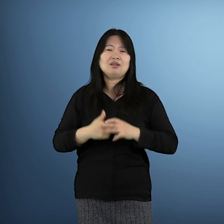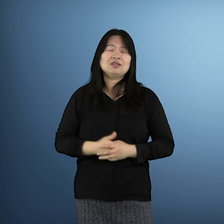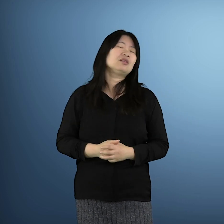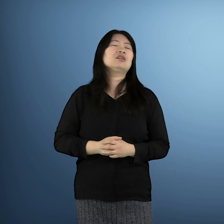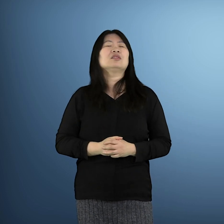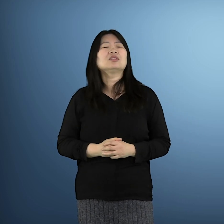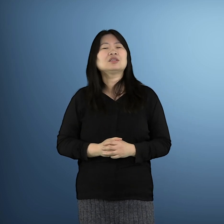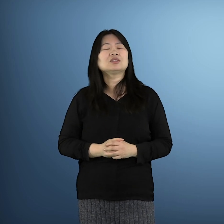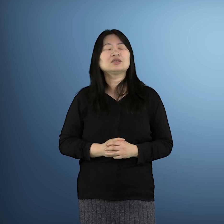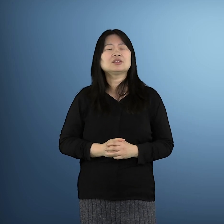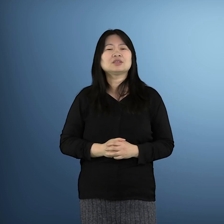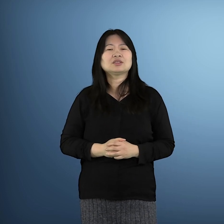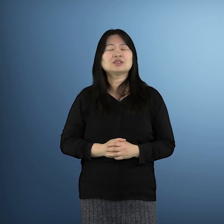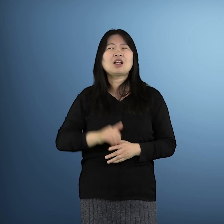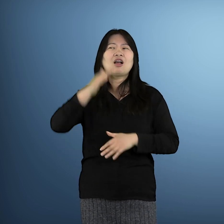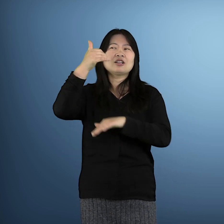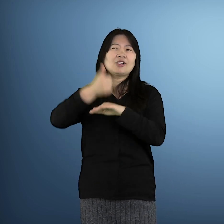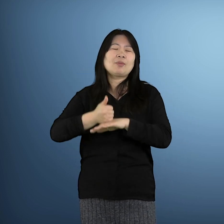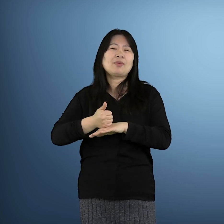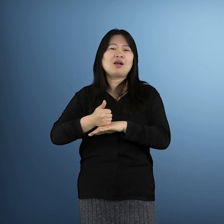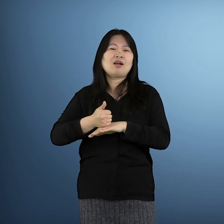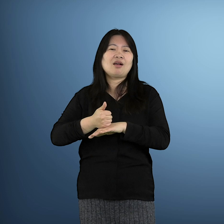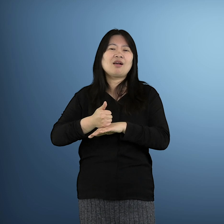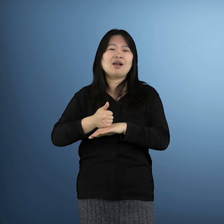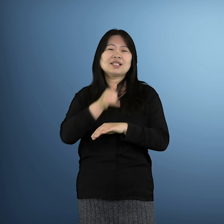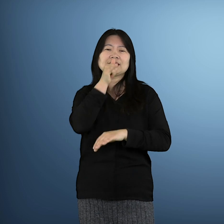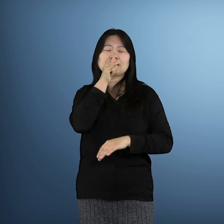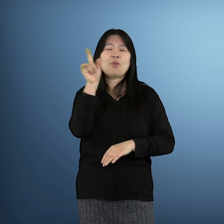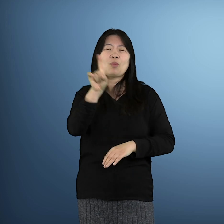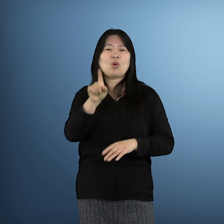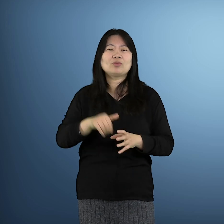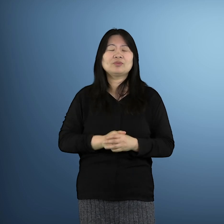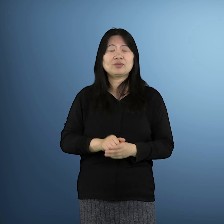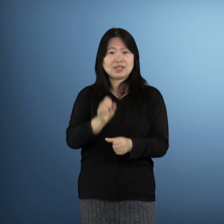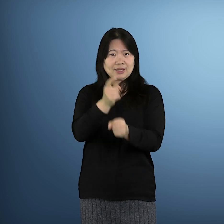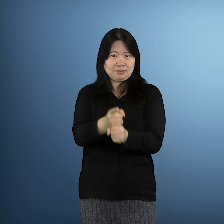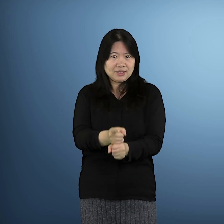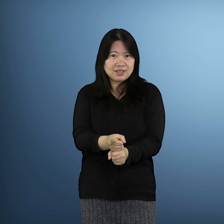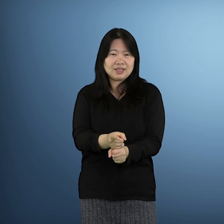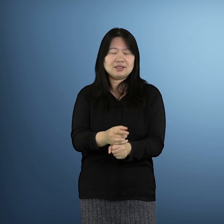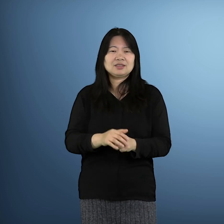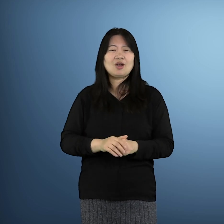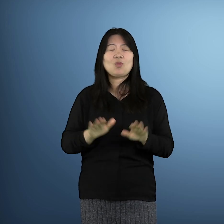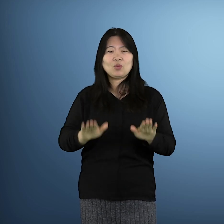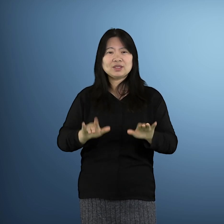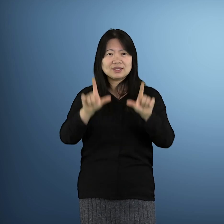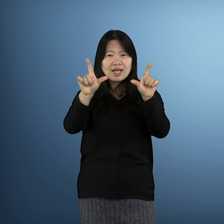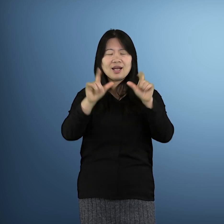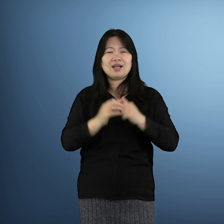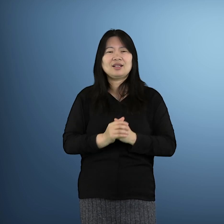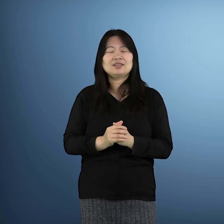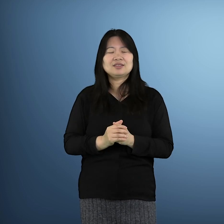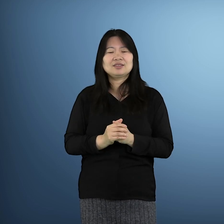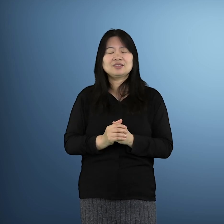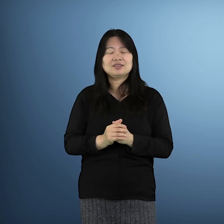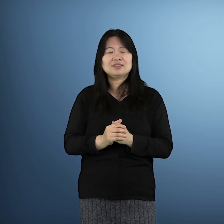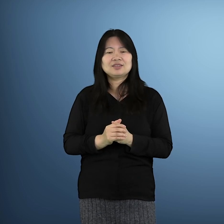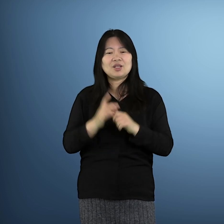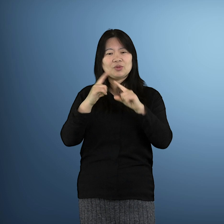이런 결말을 가지고 옵니다. 이미 오늘날 현대